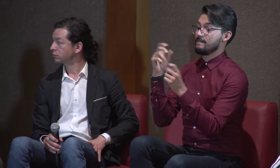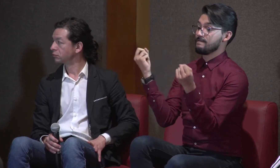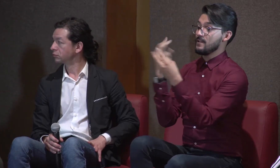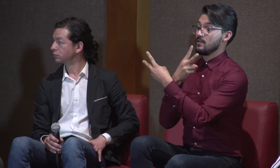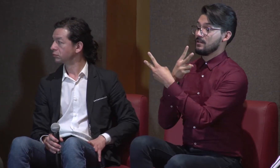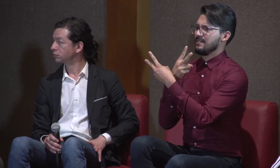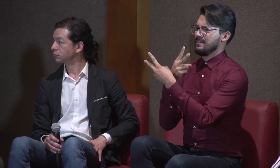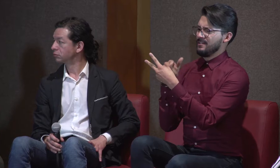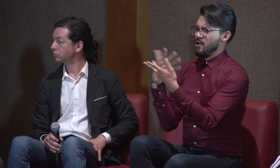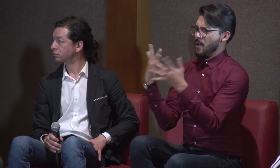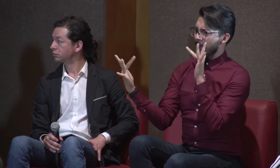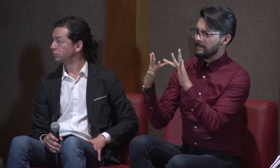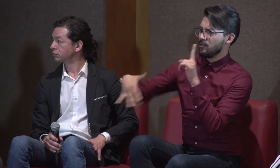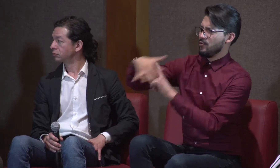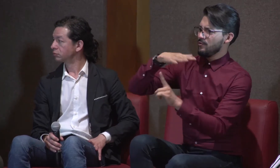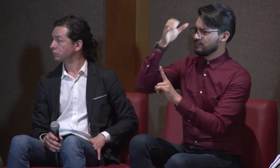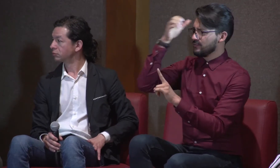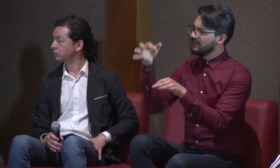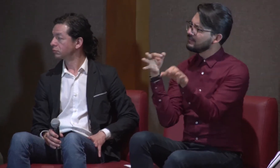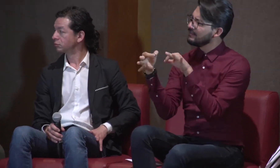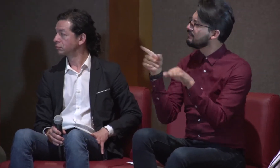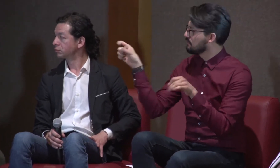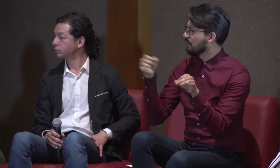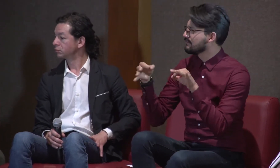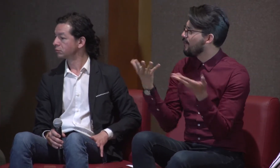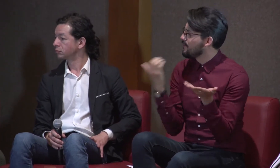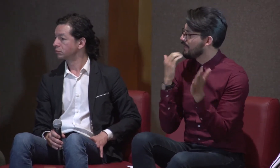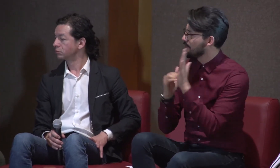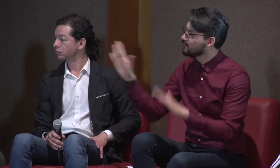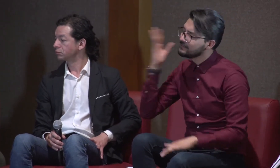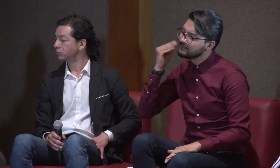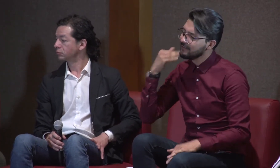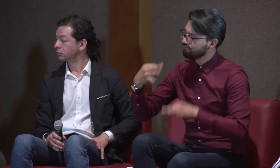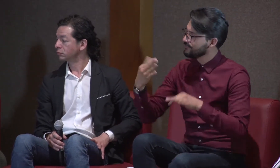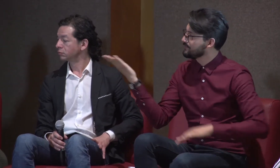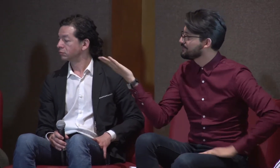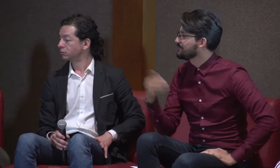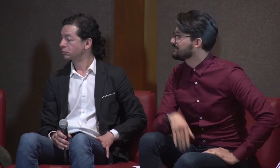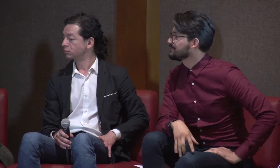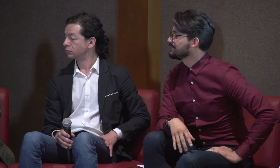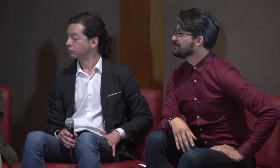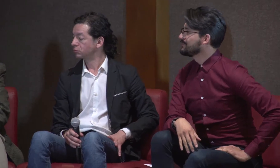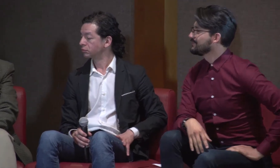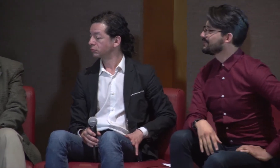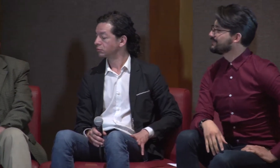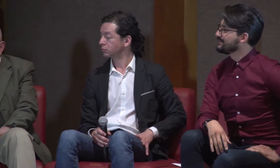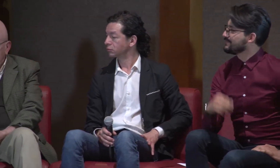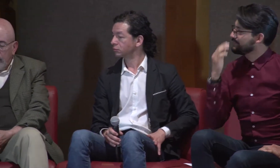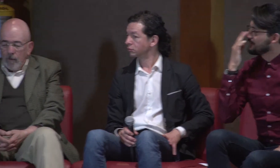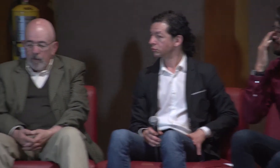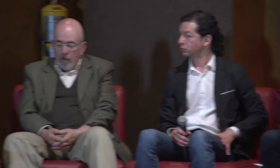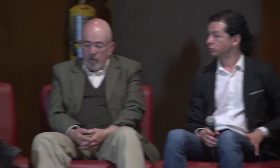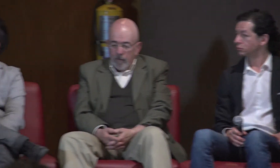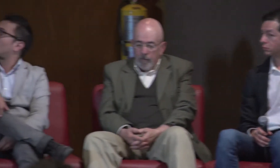personas sordas en temas relacionados con este concepto, con el concepto de violencia? ¿Podrías, por favor, explicarnos desde tu experiencia y tu trabajo?